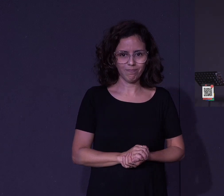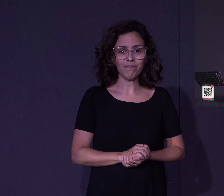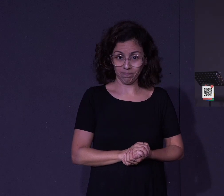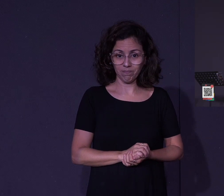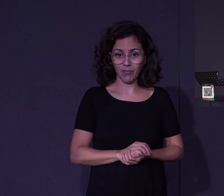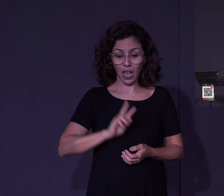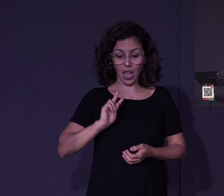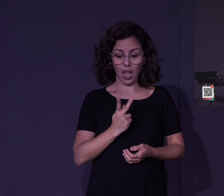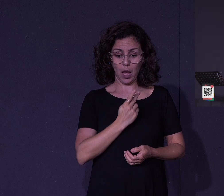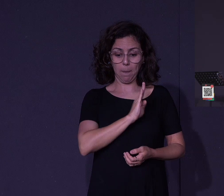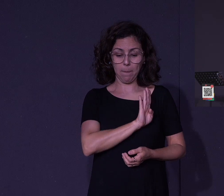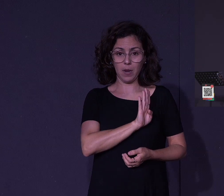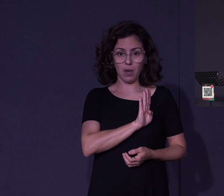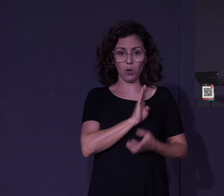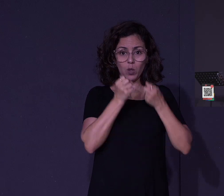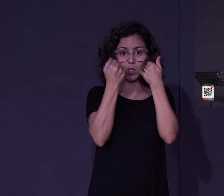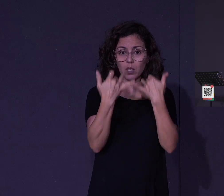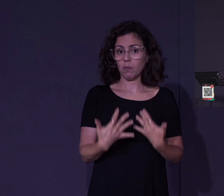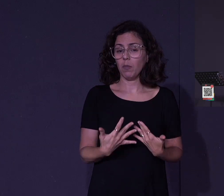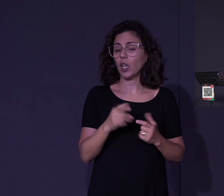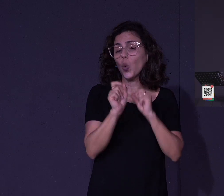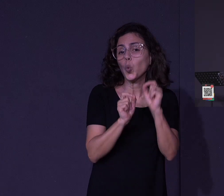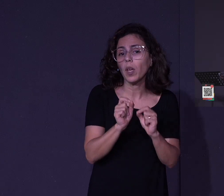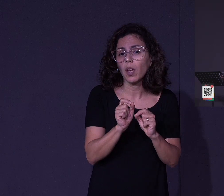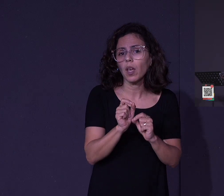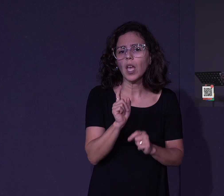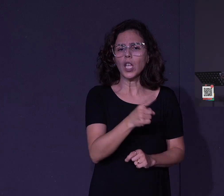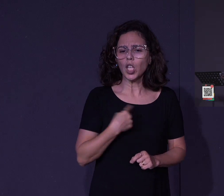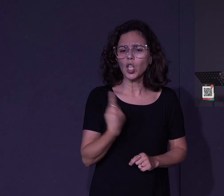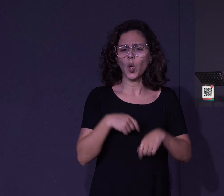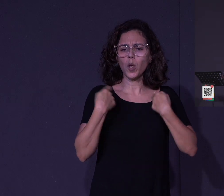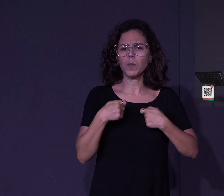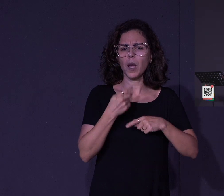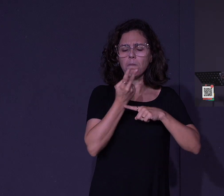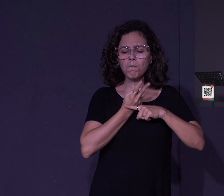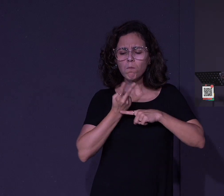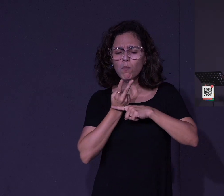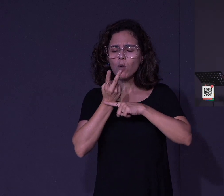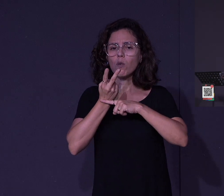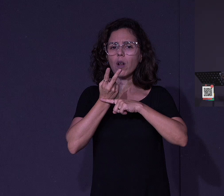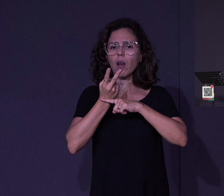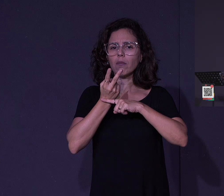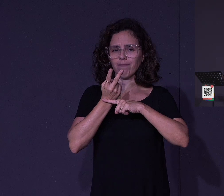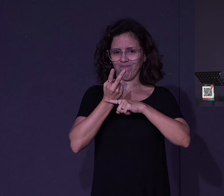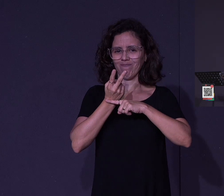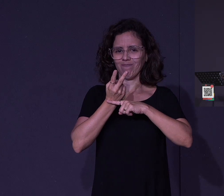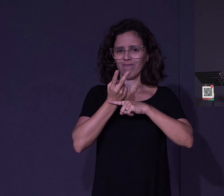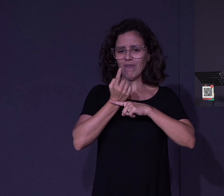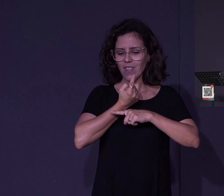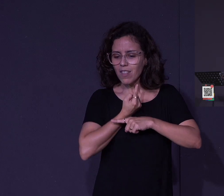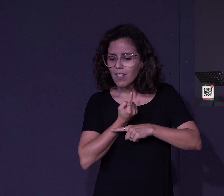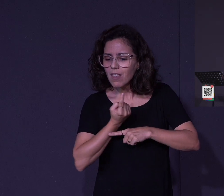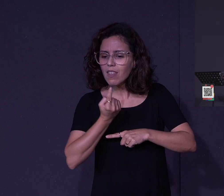nos propõe é: aproximemo-nos. Ação realizada por nós. O ato de